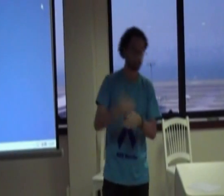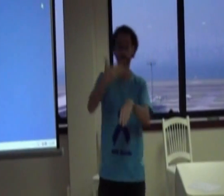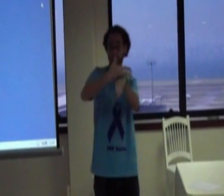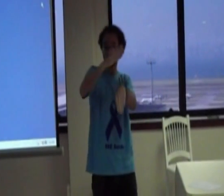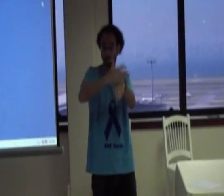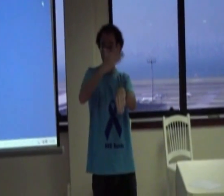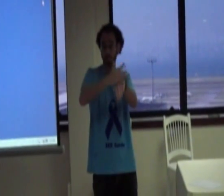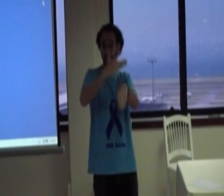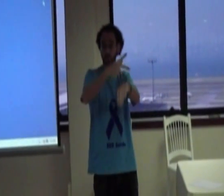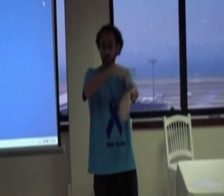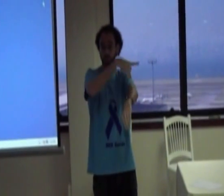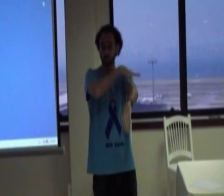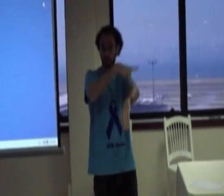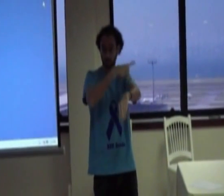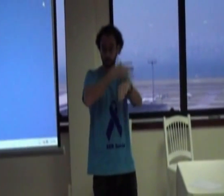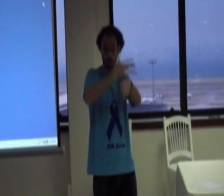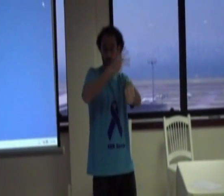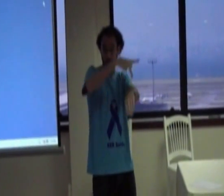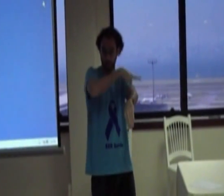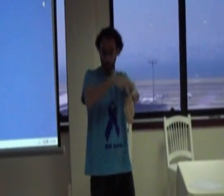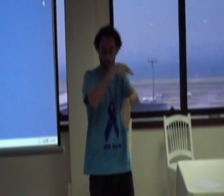para que ele tenha desenvolvimento também na língua portuguesa.